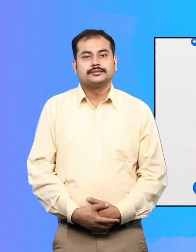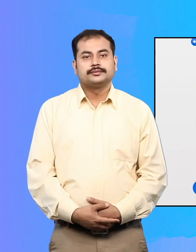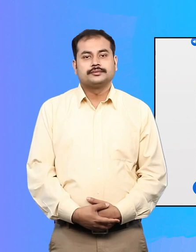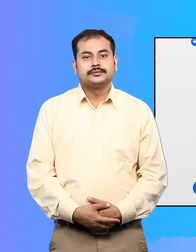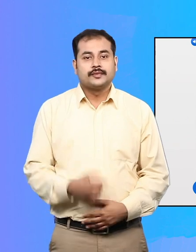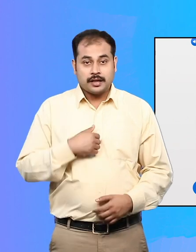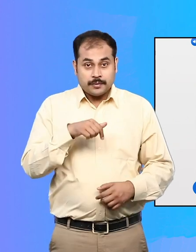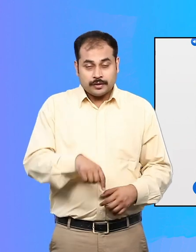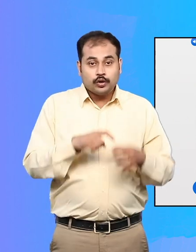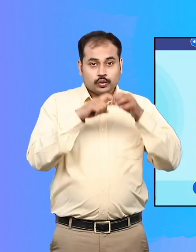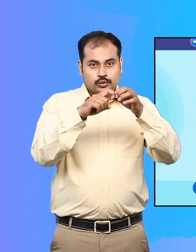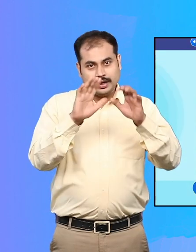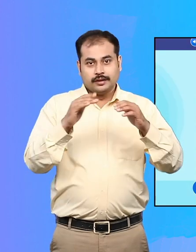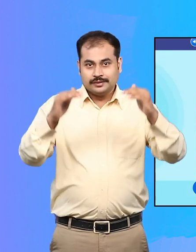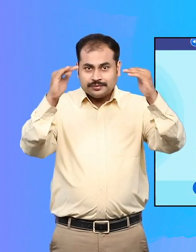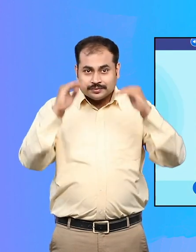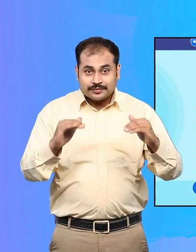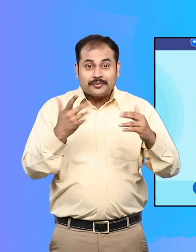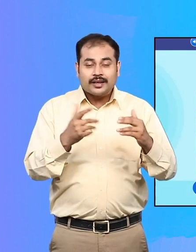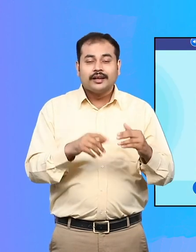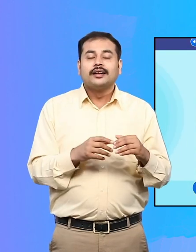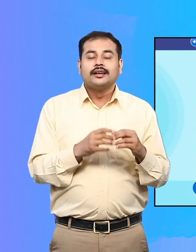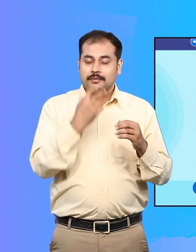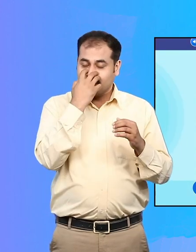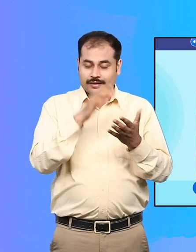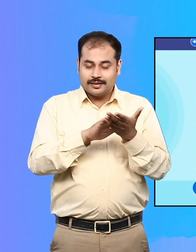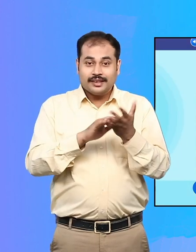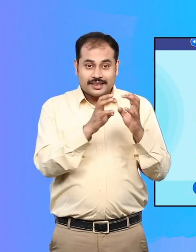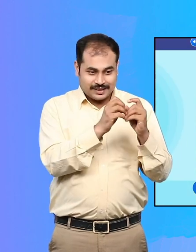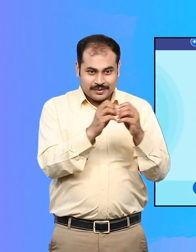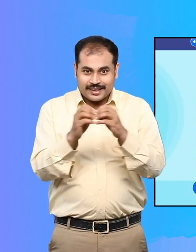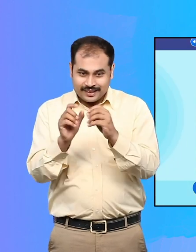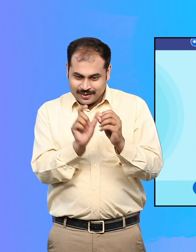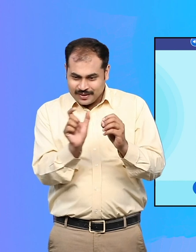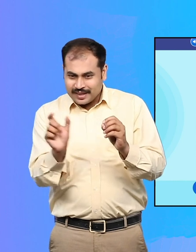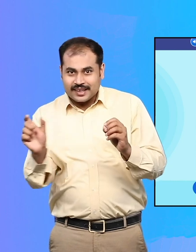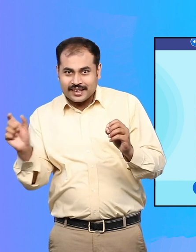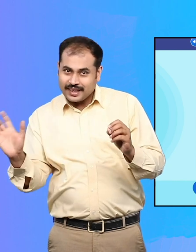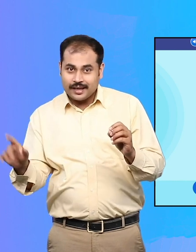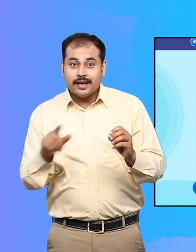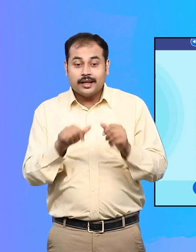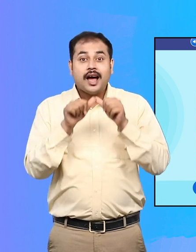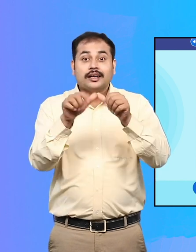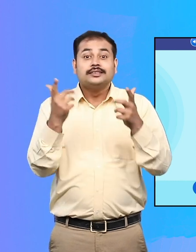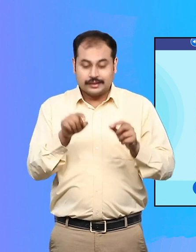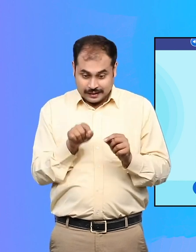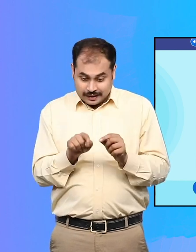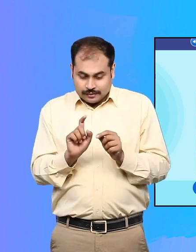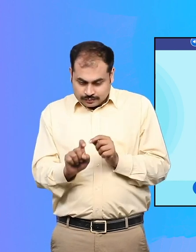में निम्नलिखित प्रश्नों के उत्तर देने के लिए वर्णमाला से अक्षरों को खींचकर खाली स्थान पर